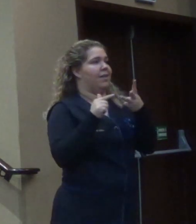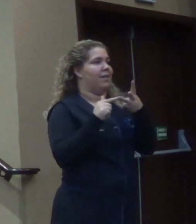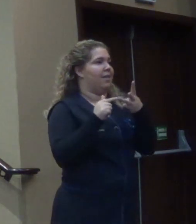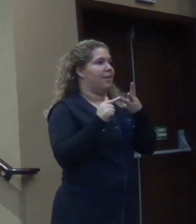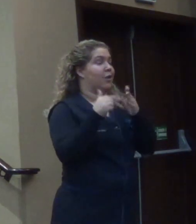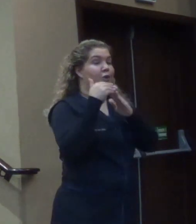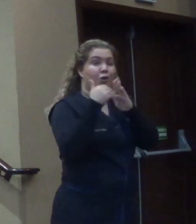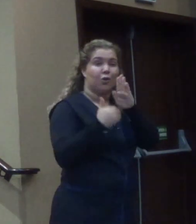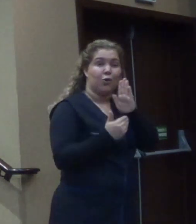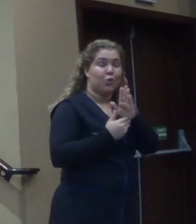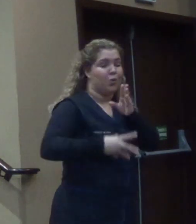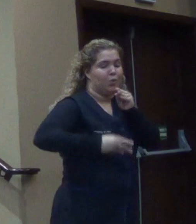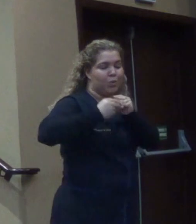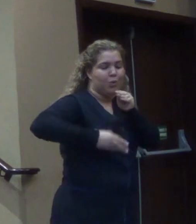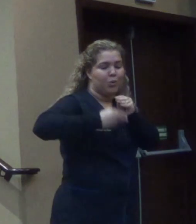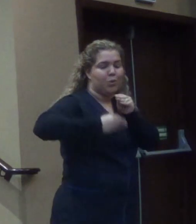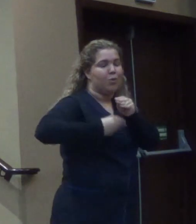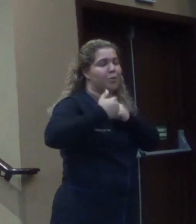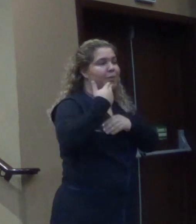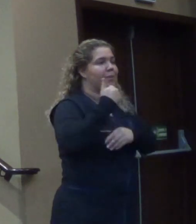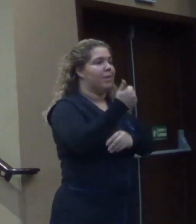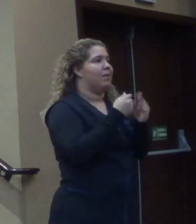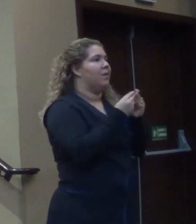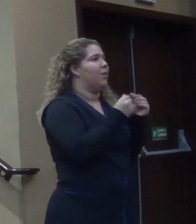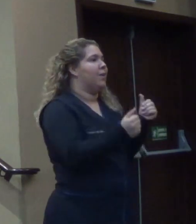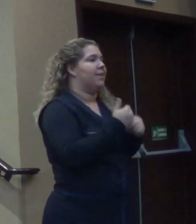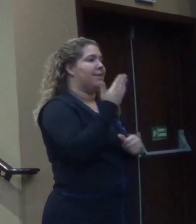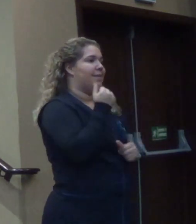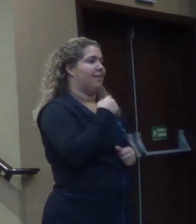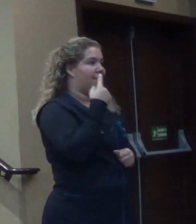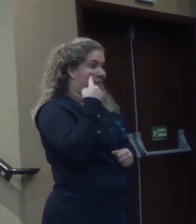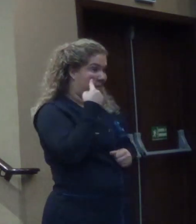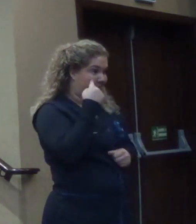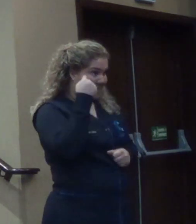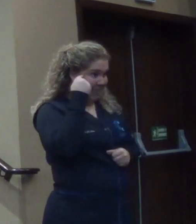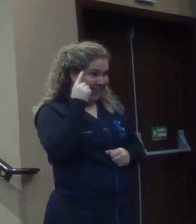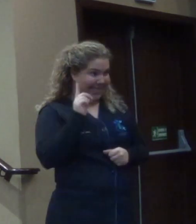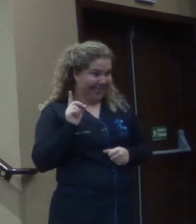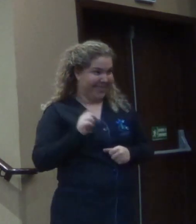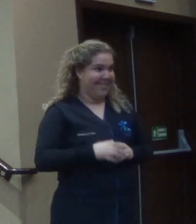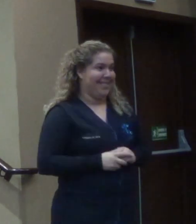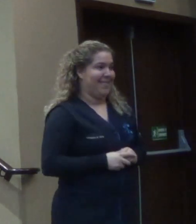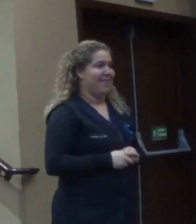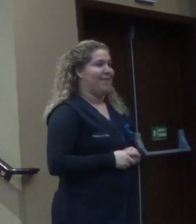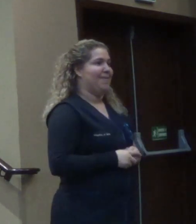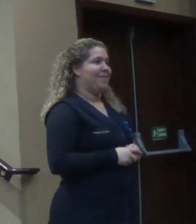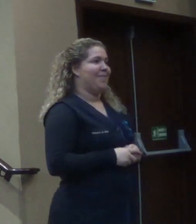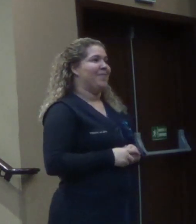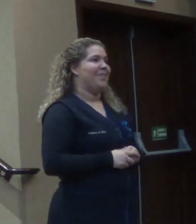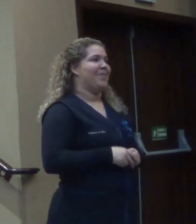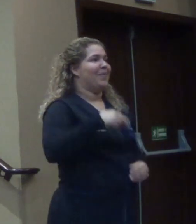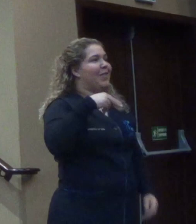dieta saudável de alta qualidade. Além disso, nozes e castanhas, quando baixarem de preço,